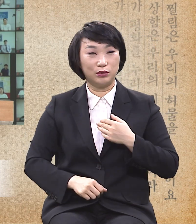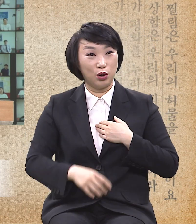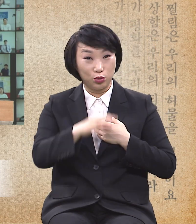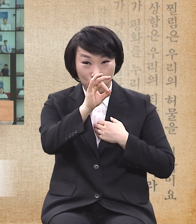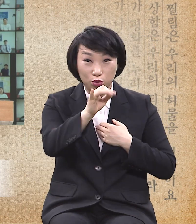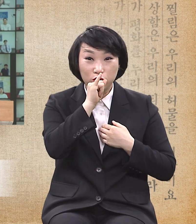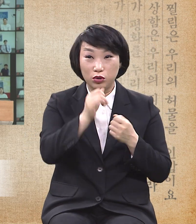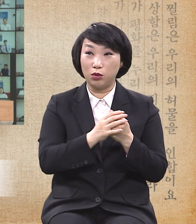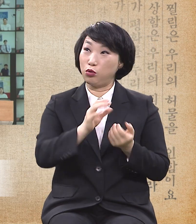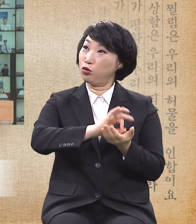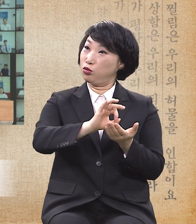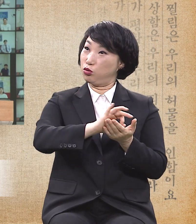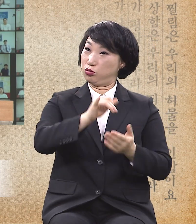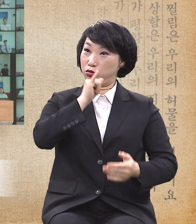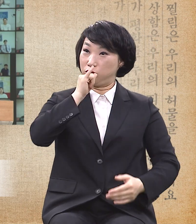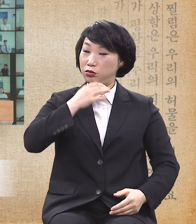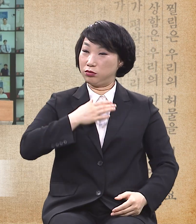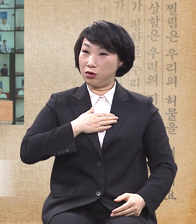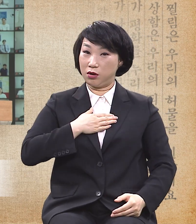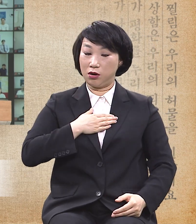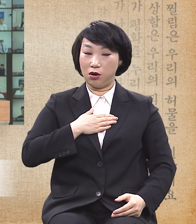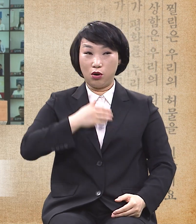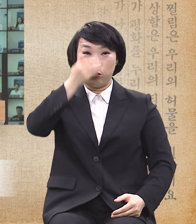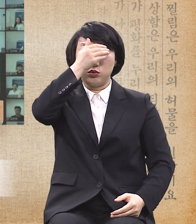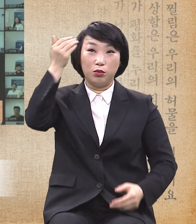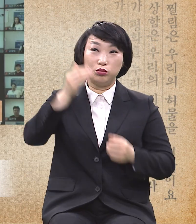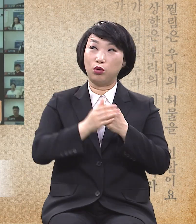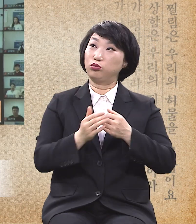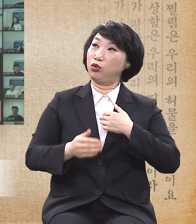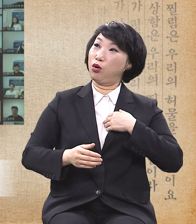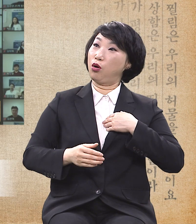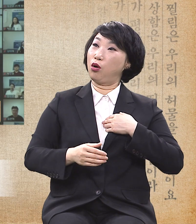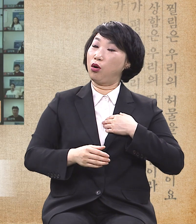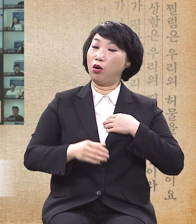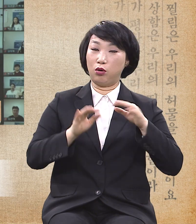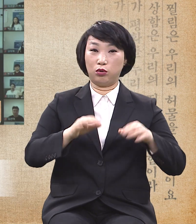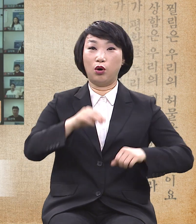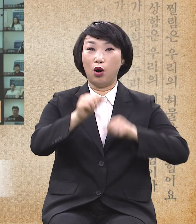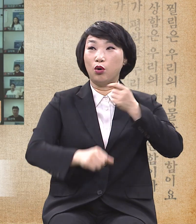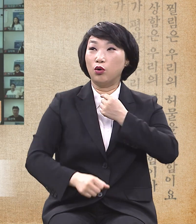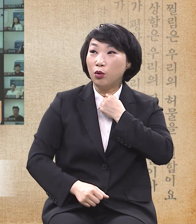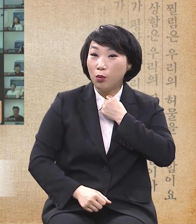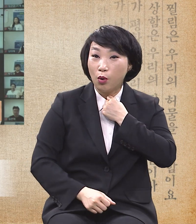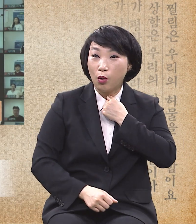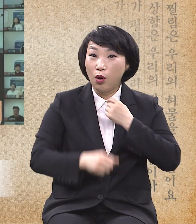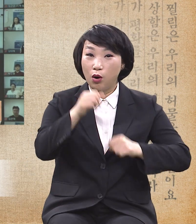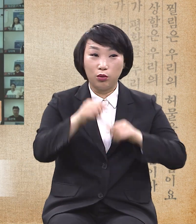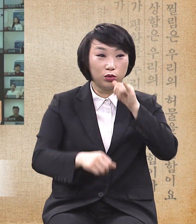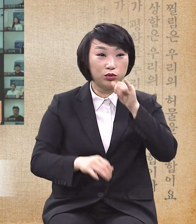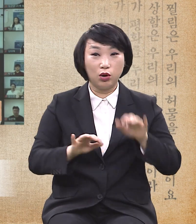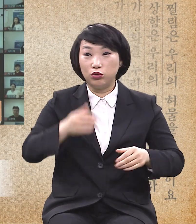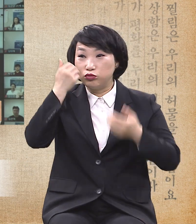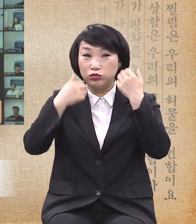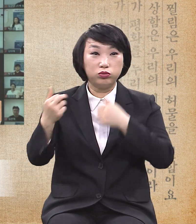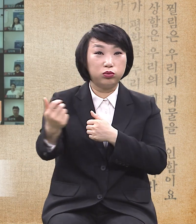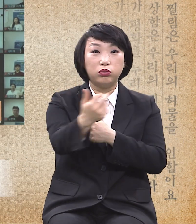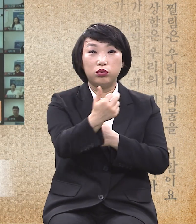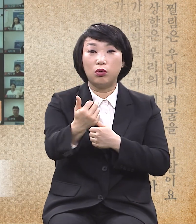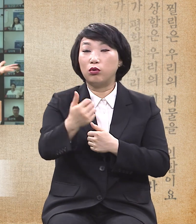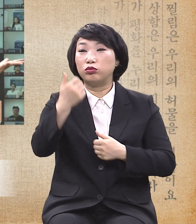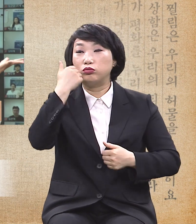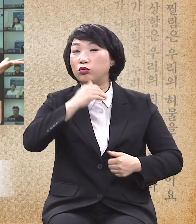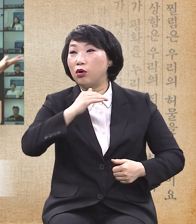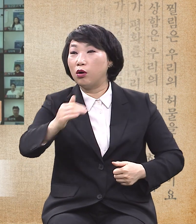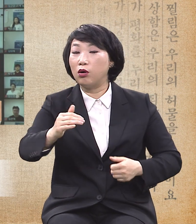돈이 있어서 그렇고 하는데 뭐 내가 젊어서 그렇고 하는데 뭐 하고 싶어서 하는데 뭐 누가 시비야.